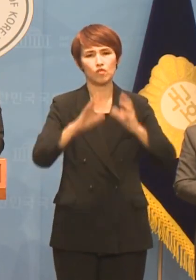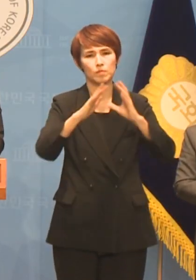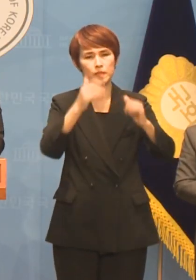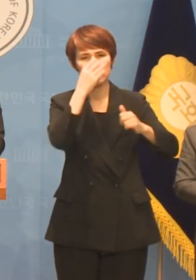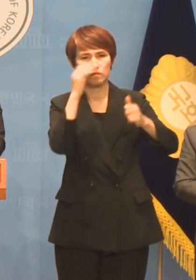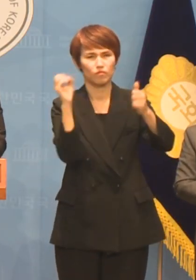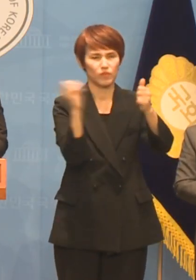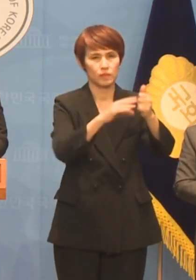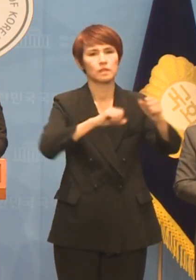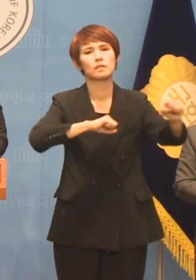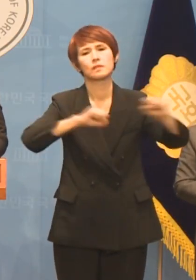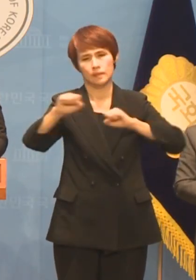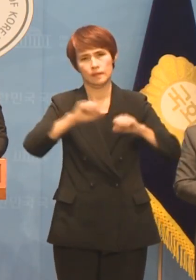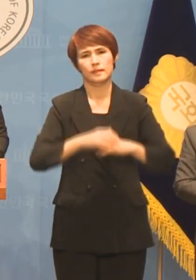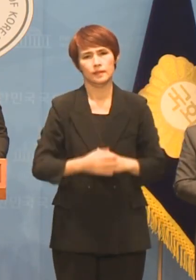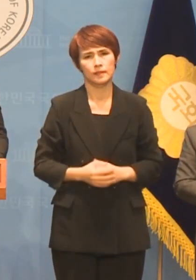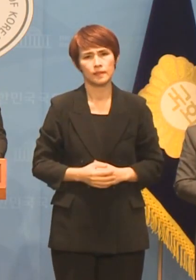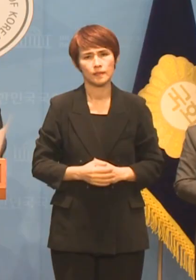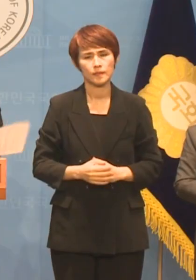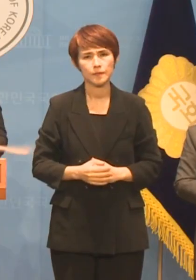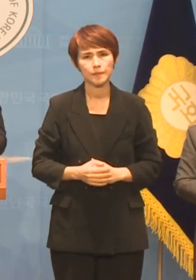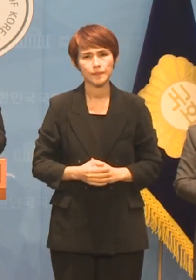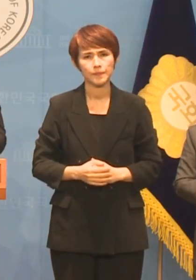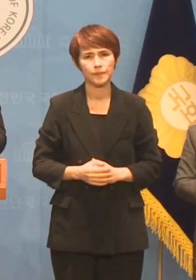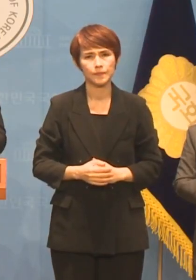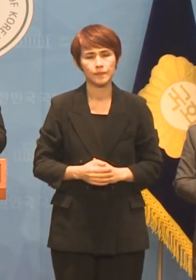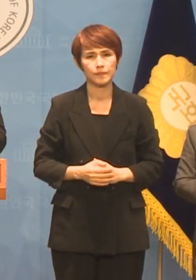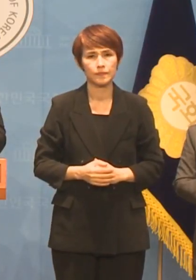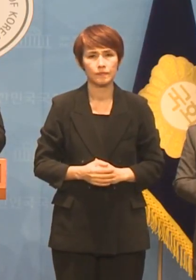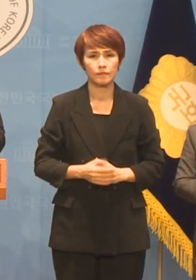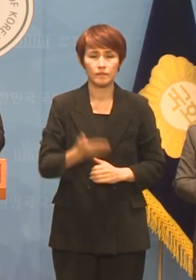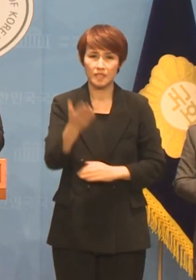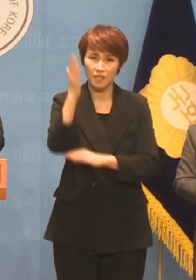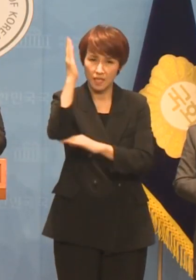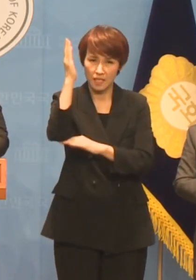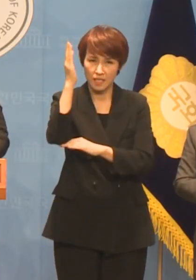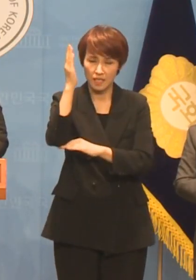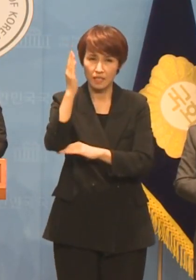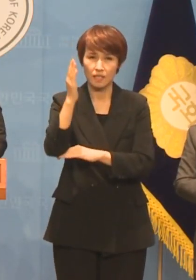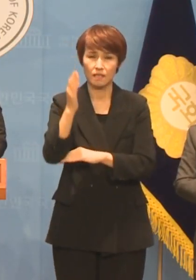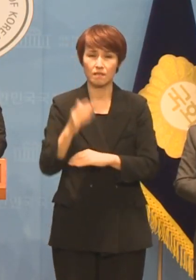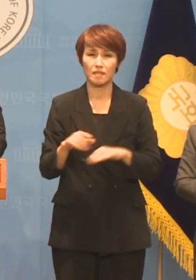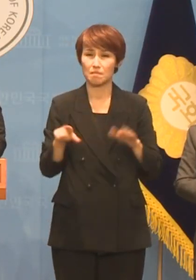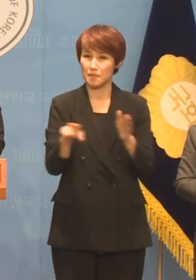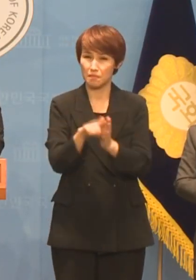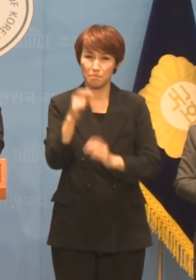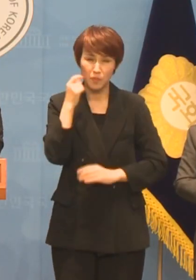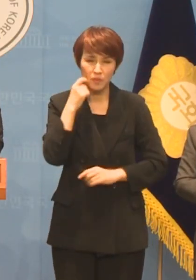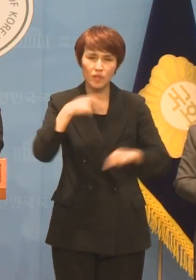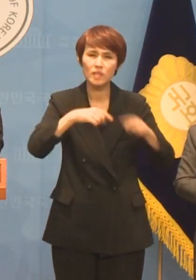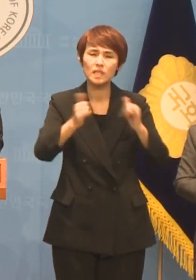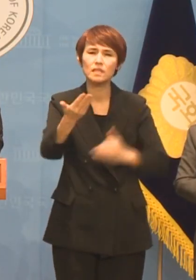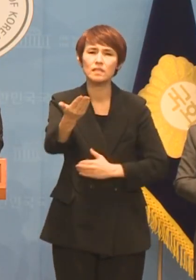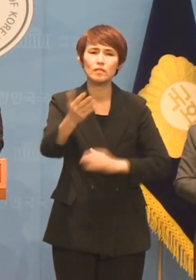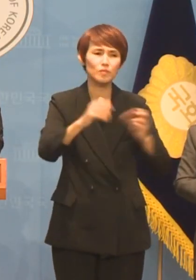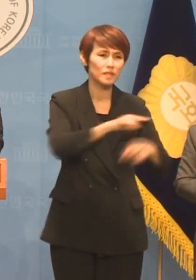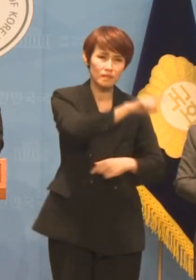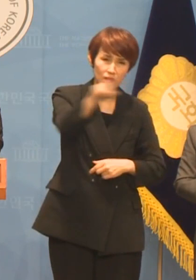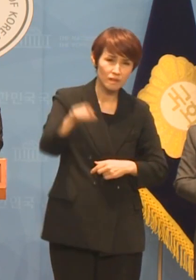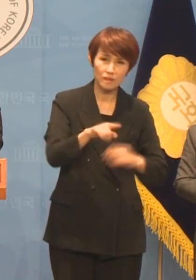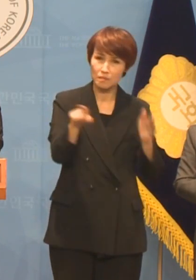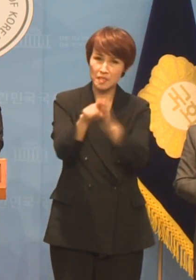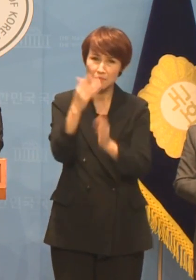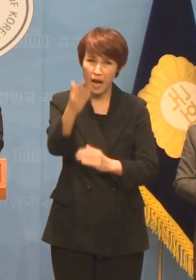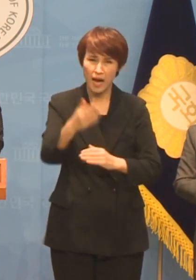기만하는 정치 행태의 전형이라고 할 수 있습니다. 자신의 말조차 신뢰할 수 없는 정치인의 주장, 국민이 어떻게 믿을 수